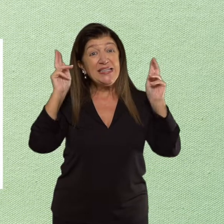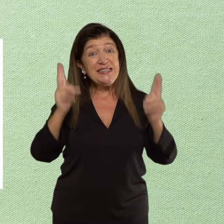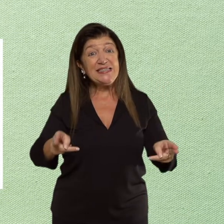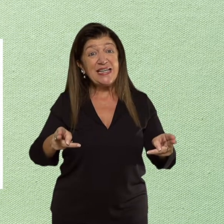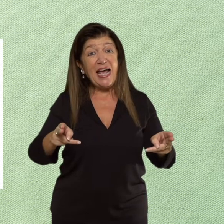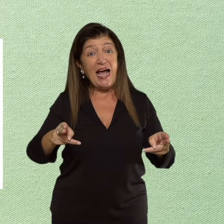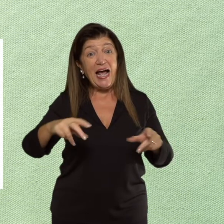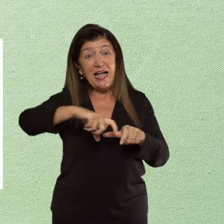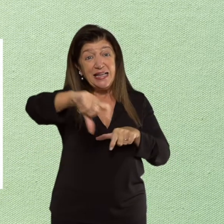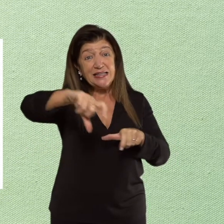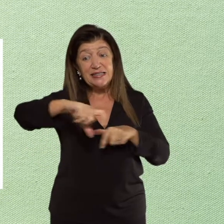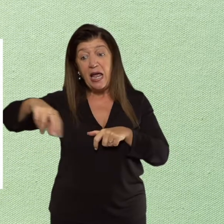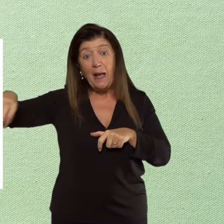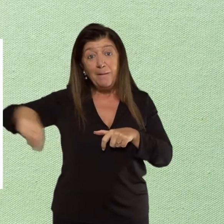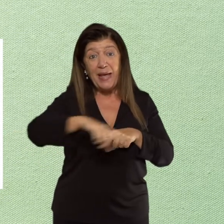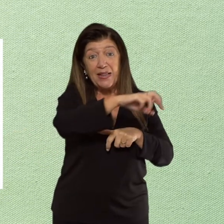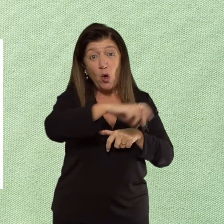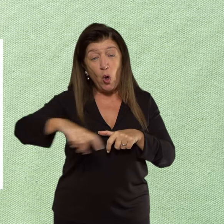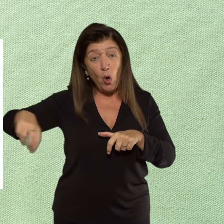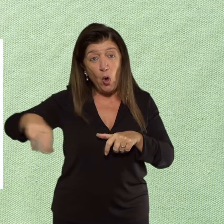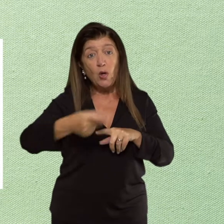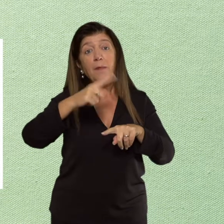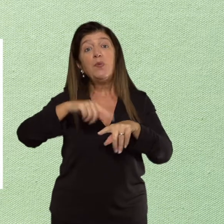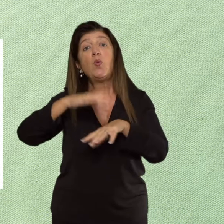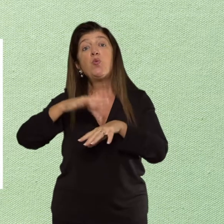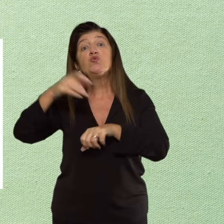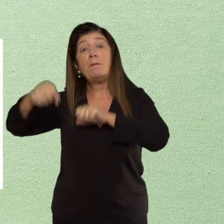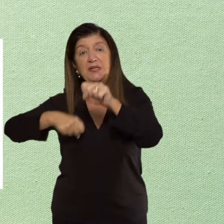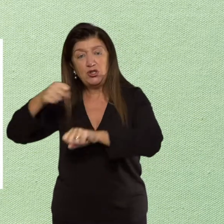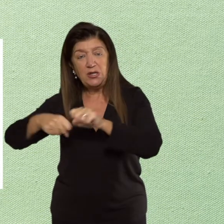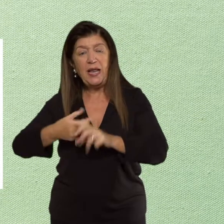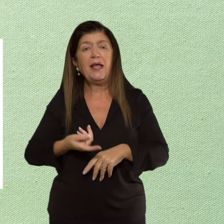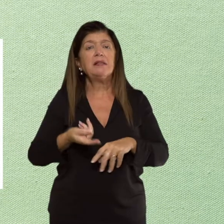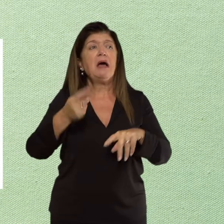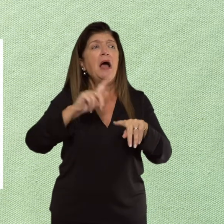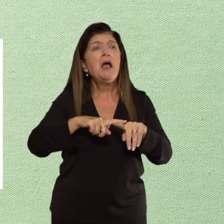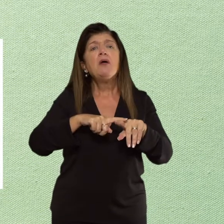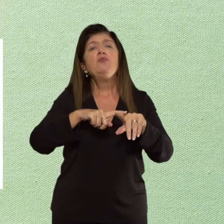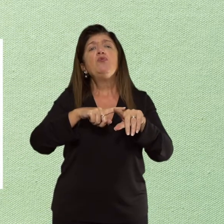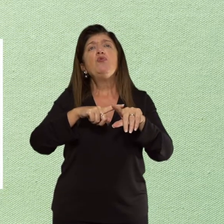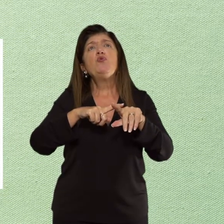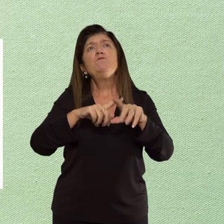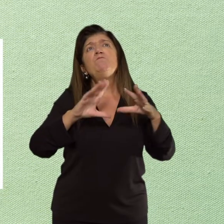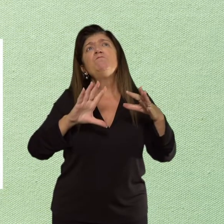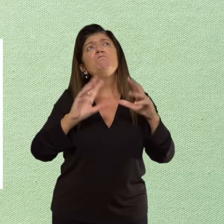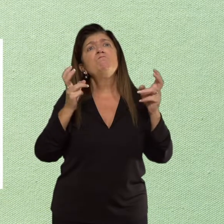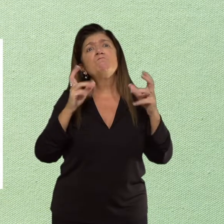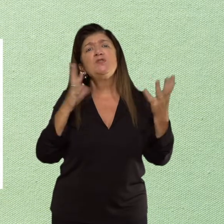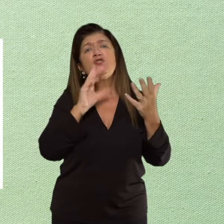utilizzo della bicicletta, cioè tutto quello che ha una mobilità rallentata a misura